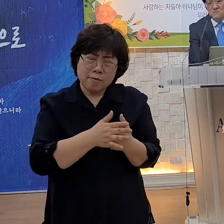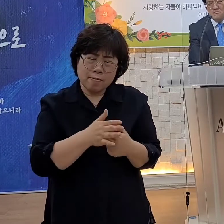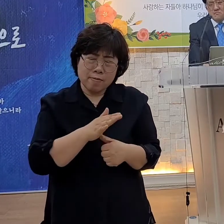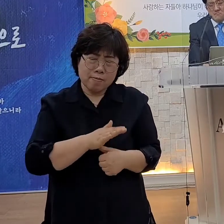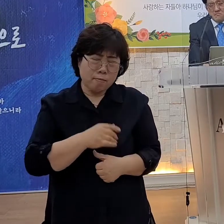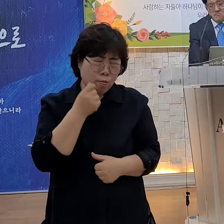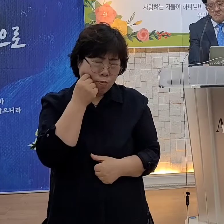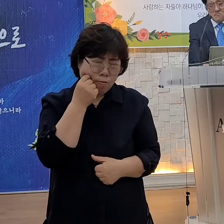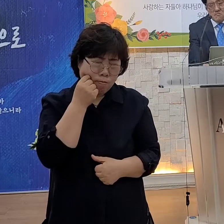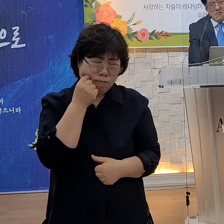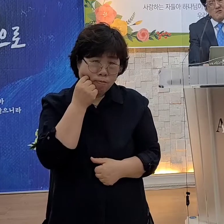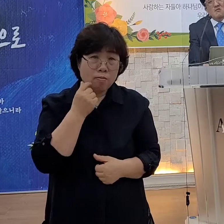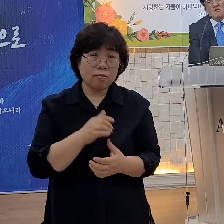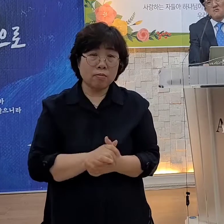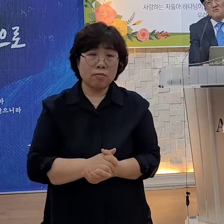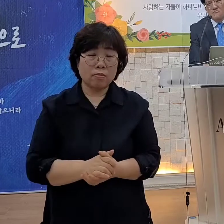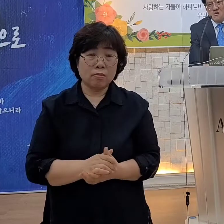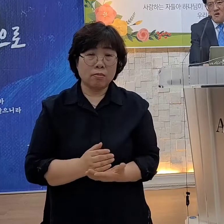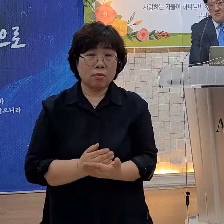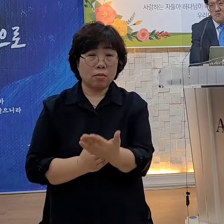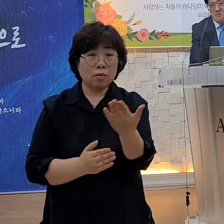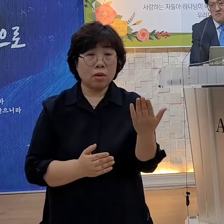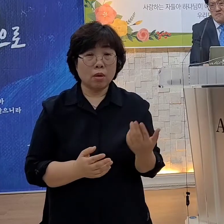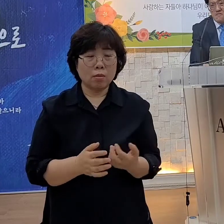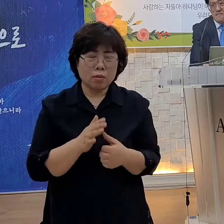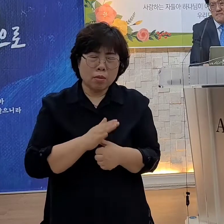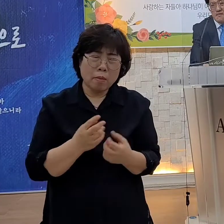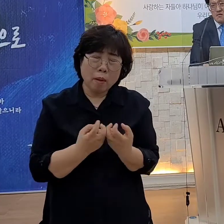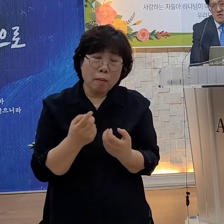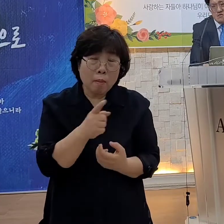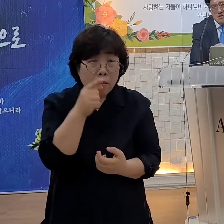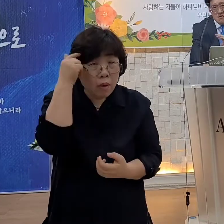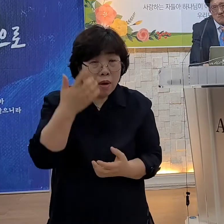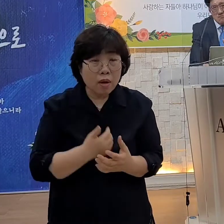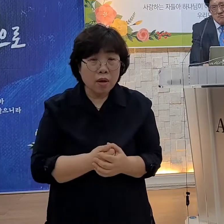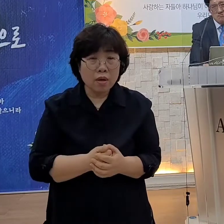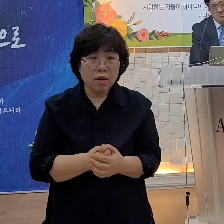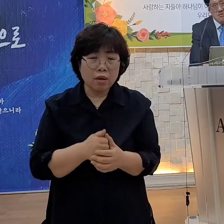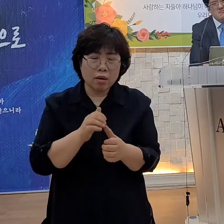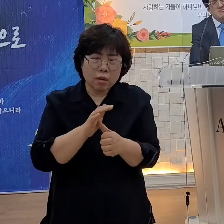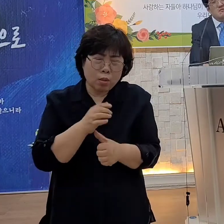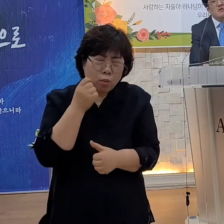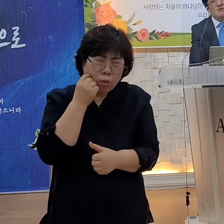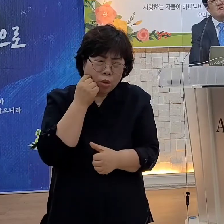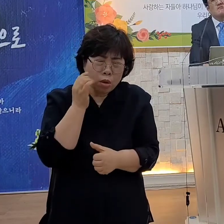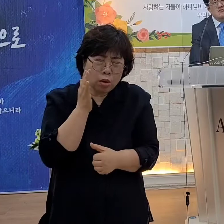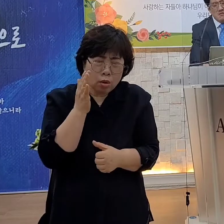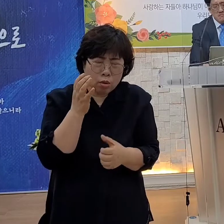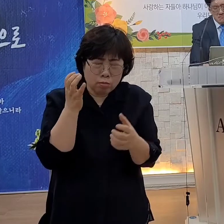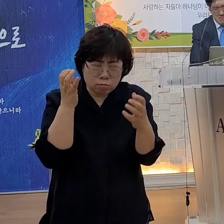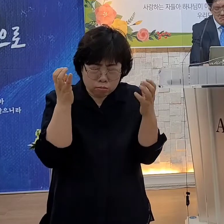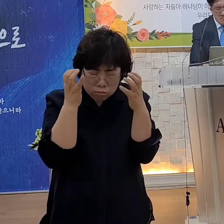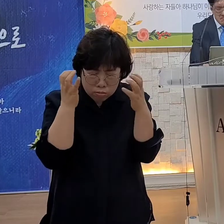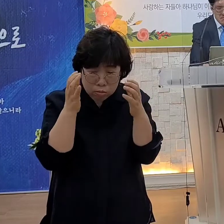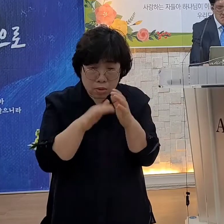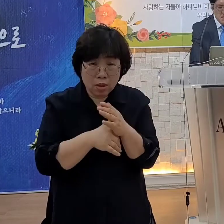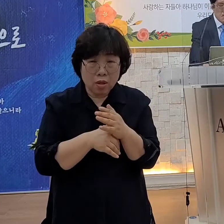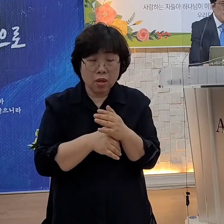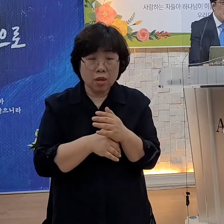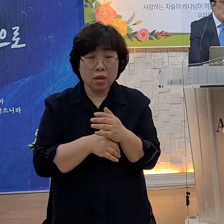없어요. 여러분 어떻게 견디십니까? 이 견딜 수 없는 고통을 여러분 어떻게 견디십니까?